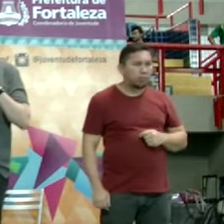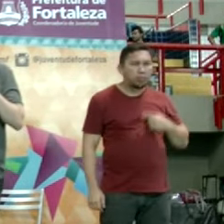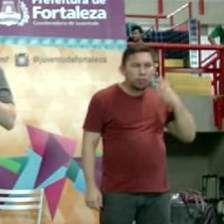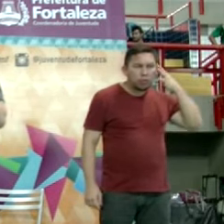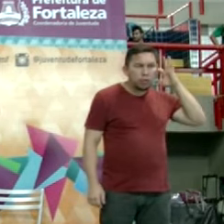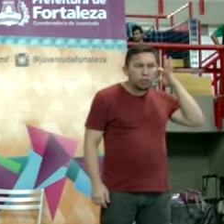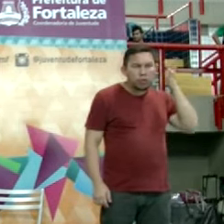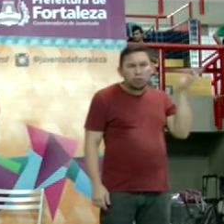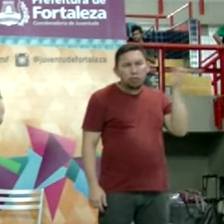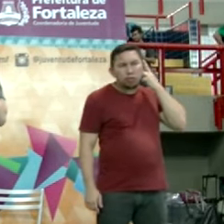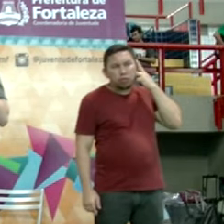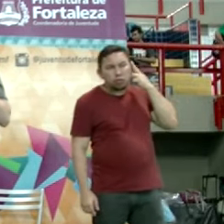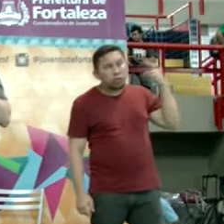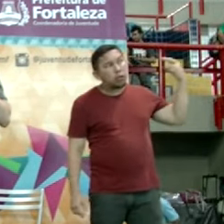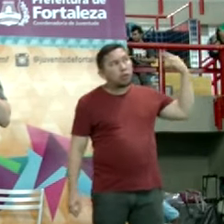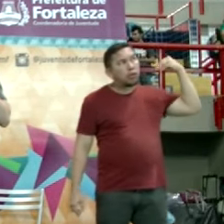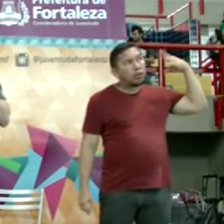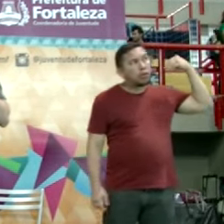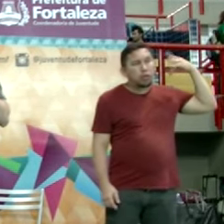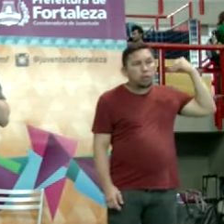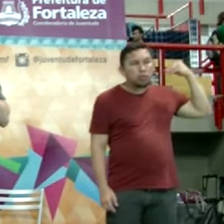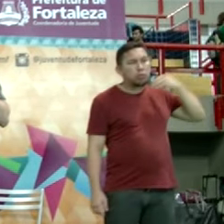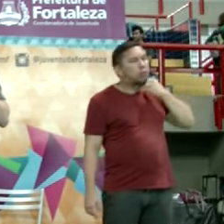e você acredita que realmente possa.